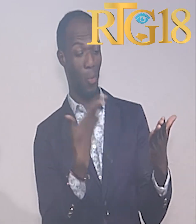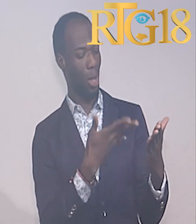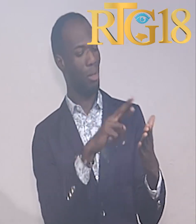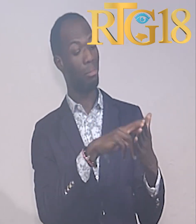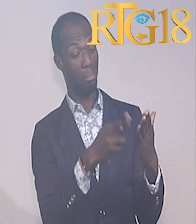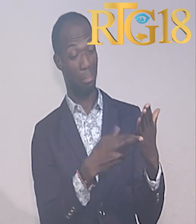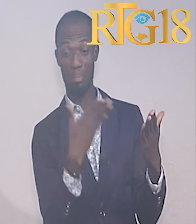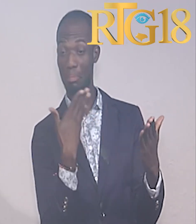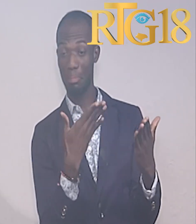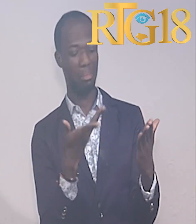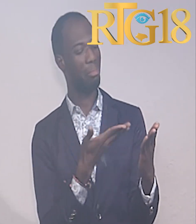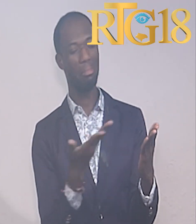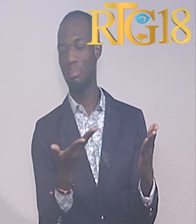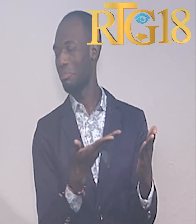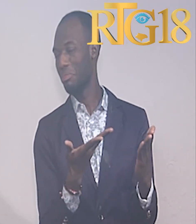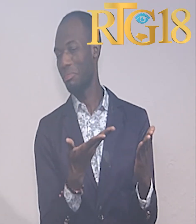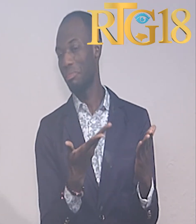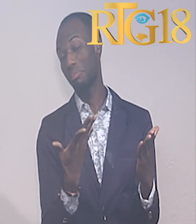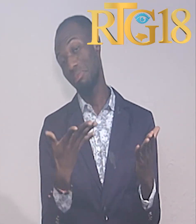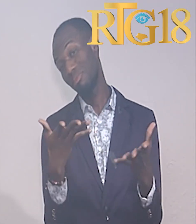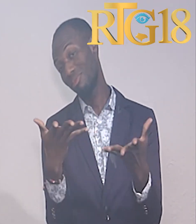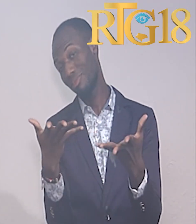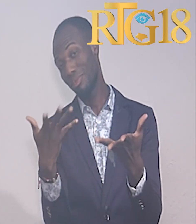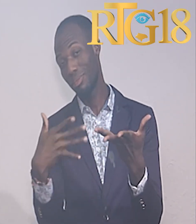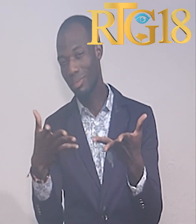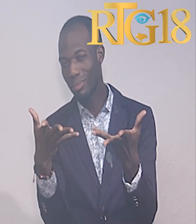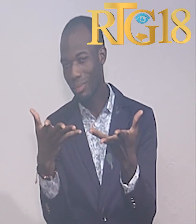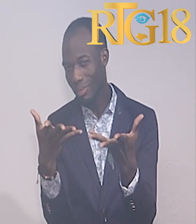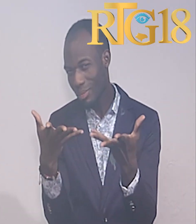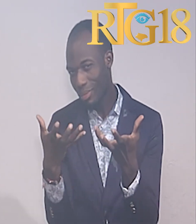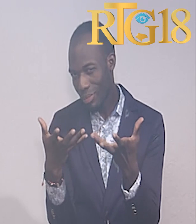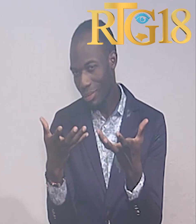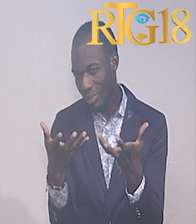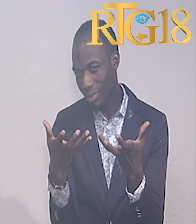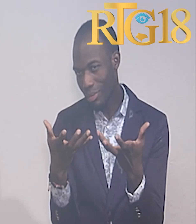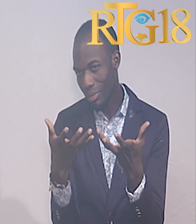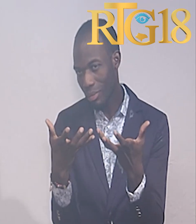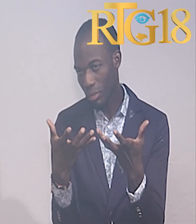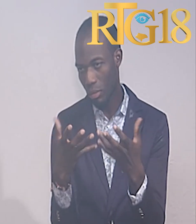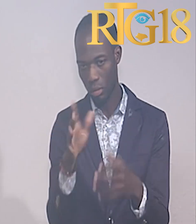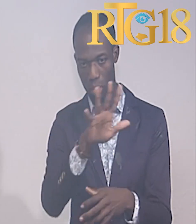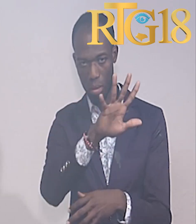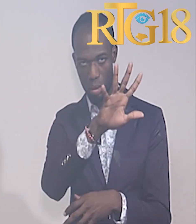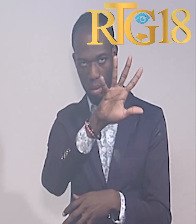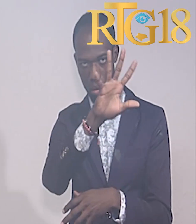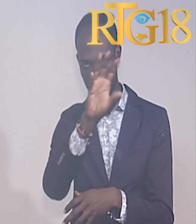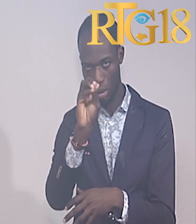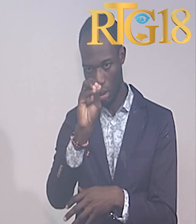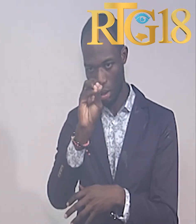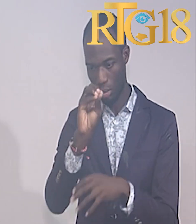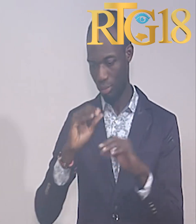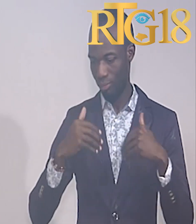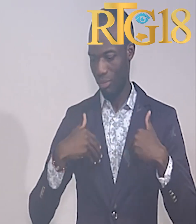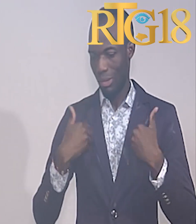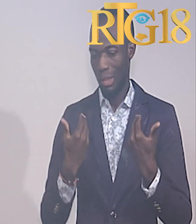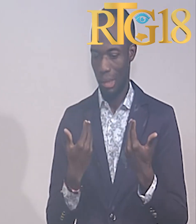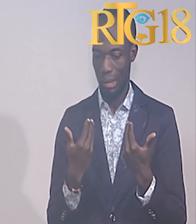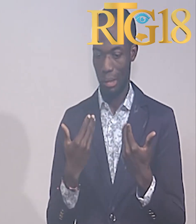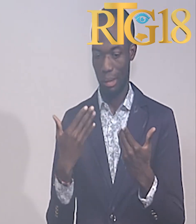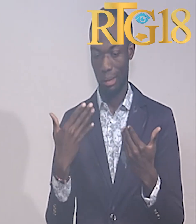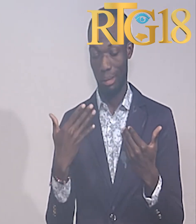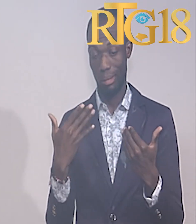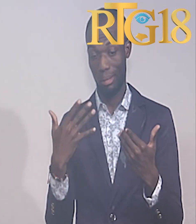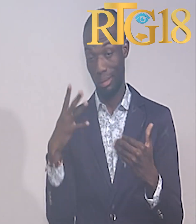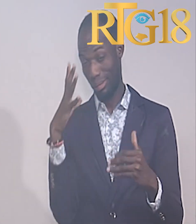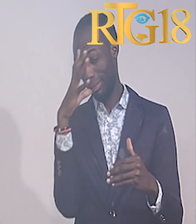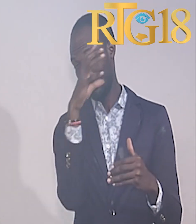escomptés, donc déjà nous voulons avoir 50 jeunes avec une déficience